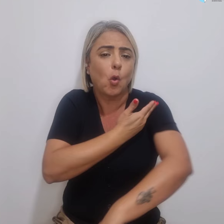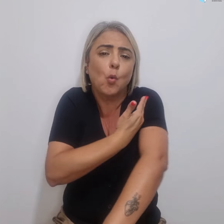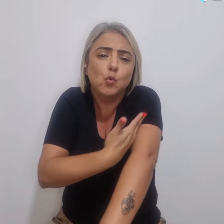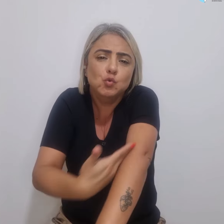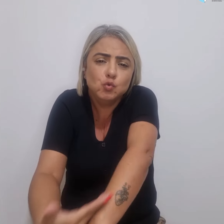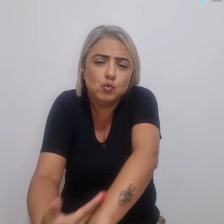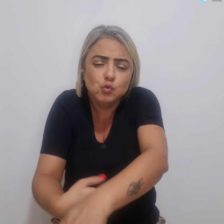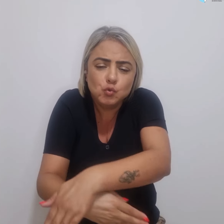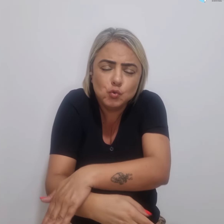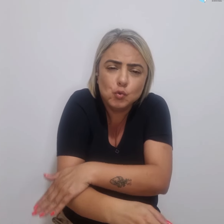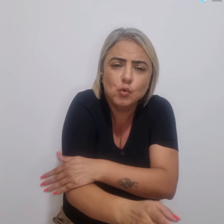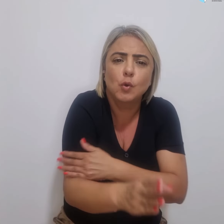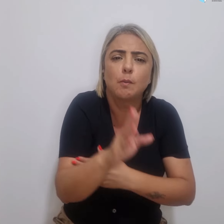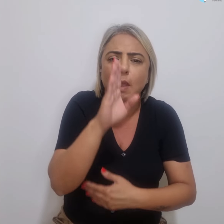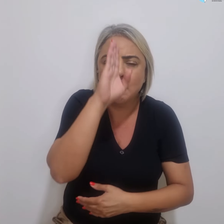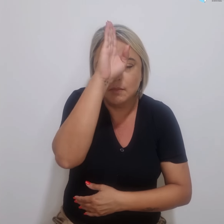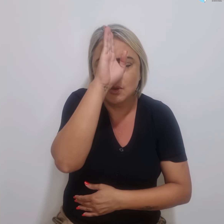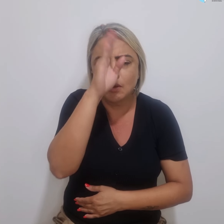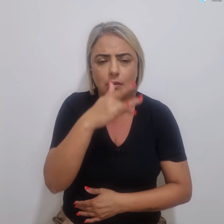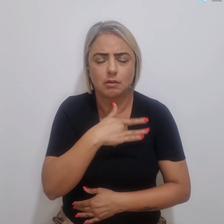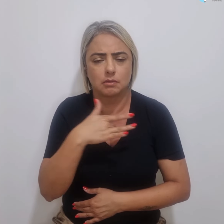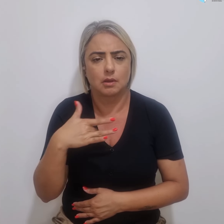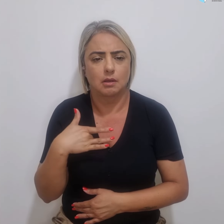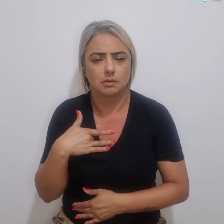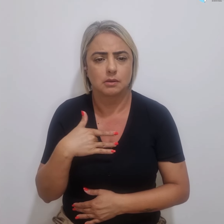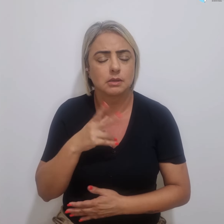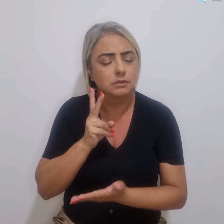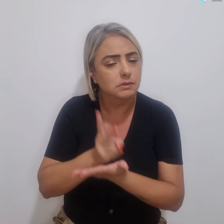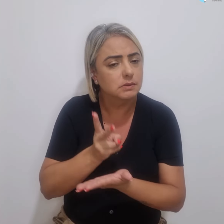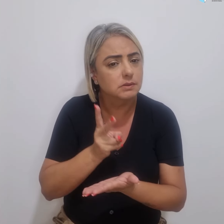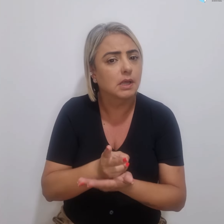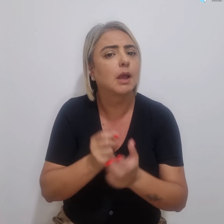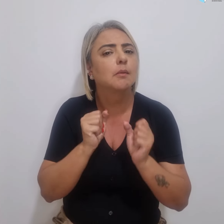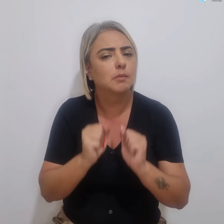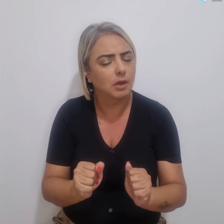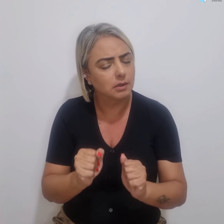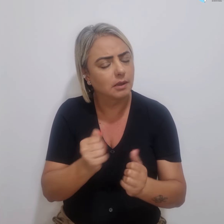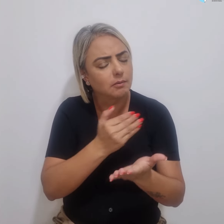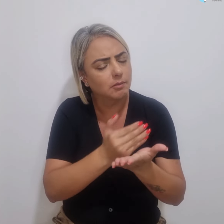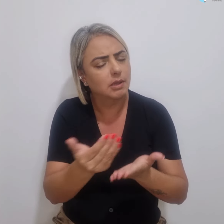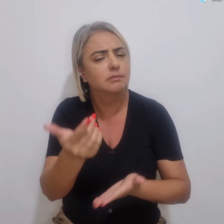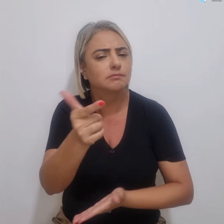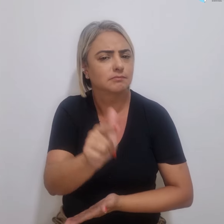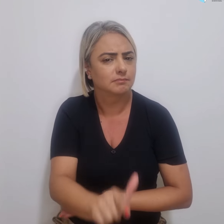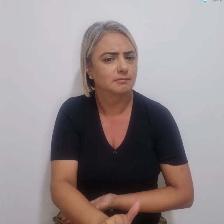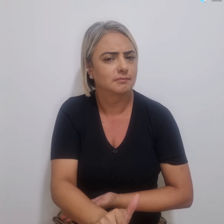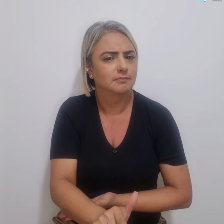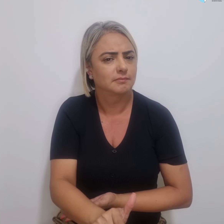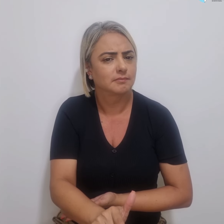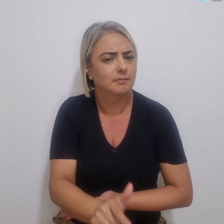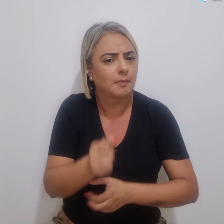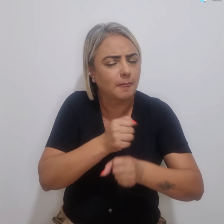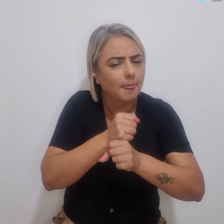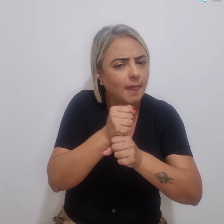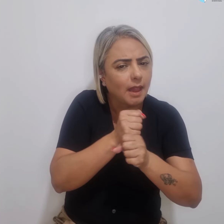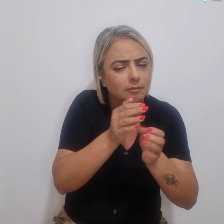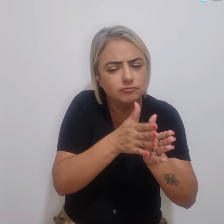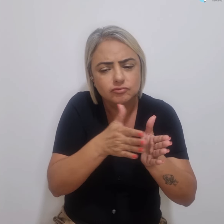a priorizar a saúde. Sempre podemos recomeçar. Ao longo do ano, trabalhadores